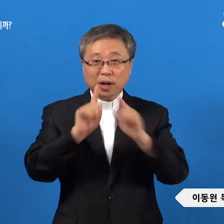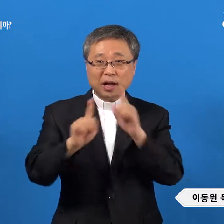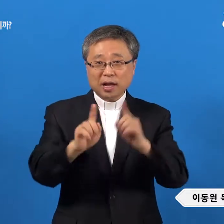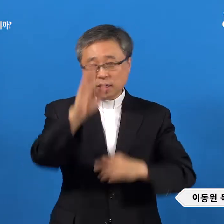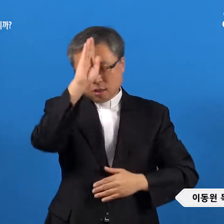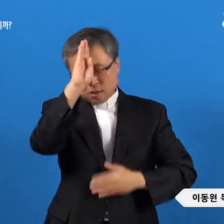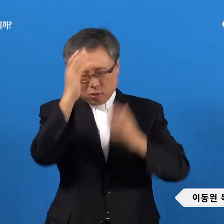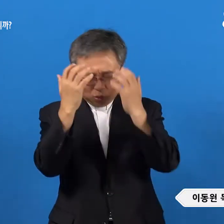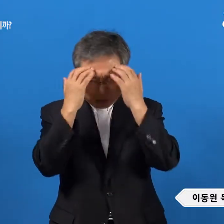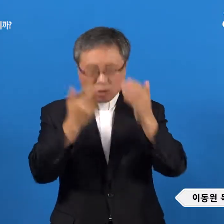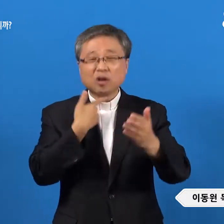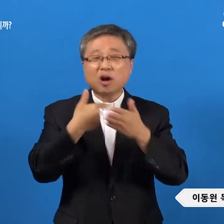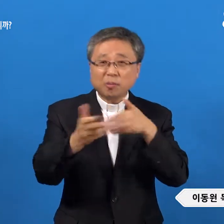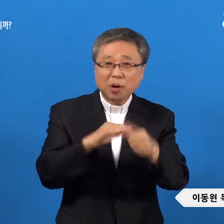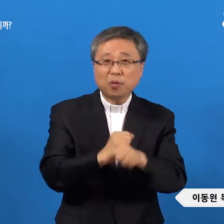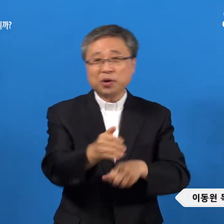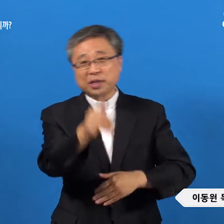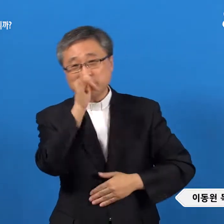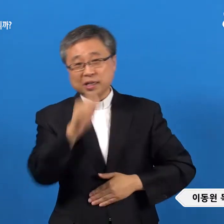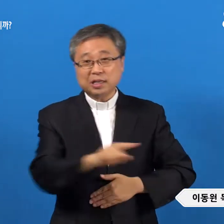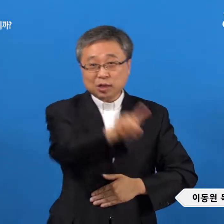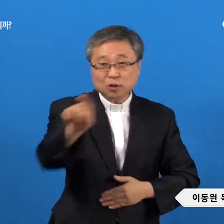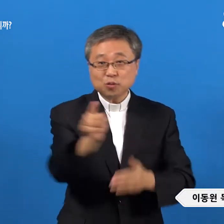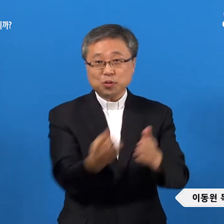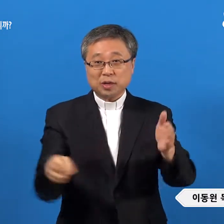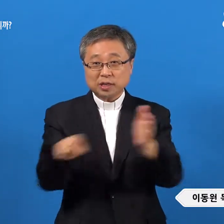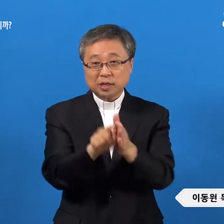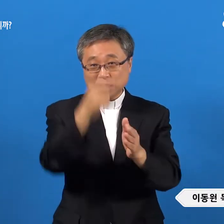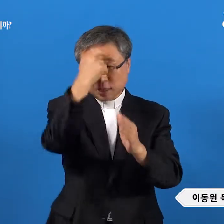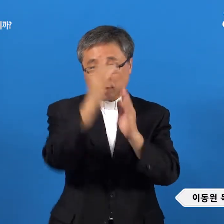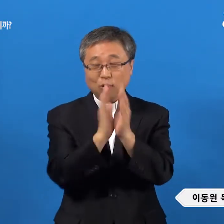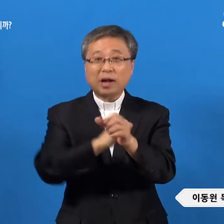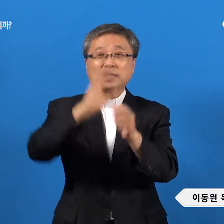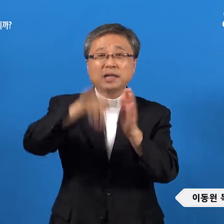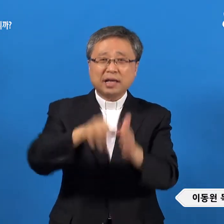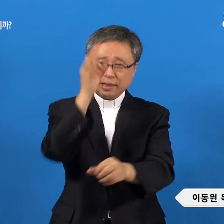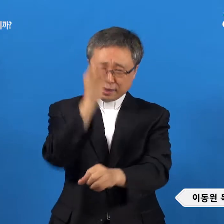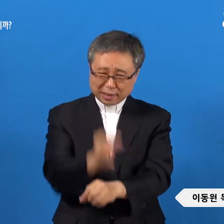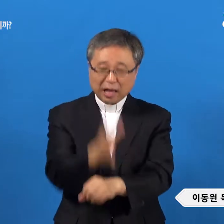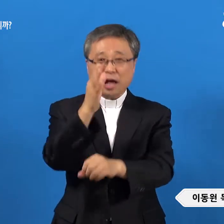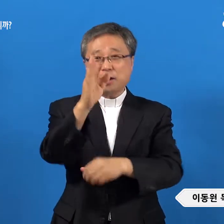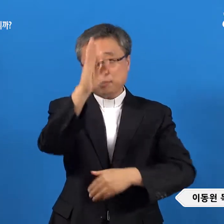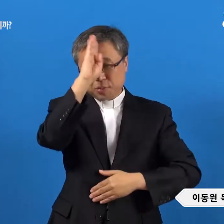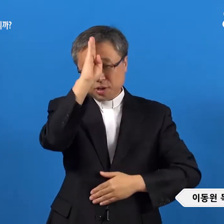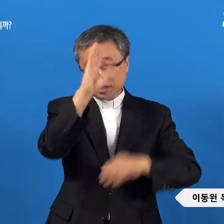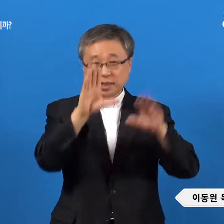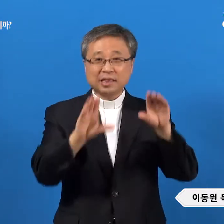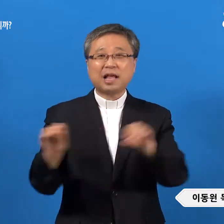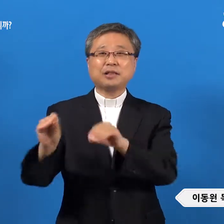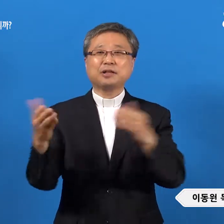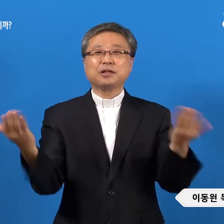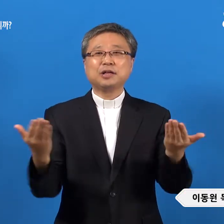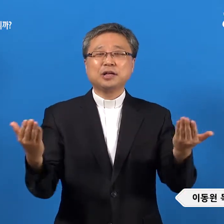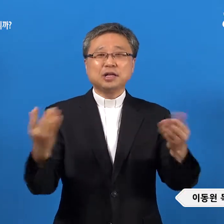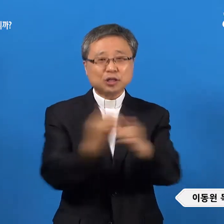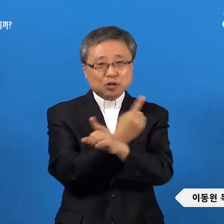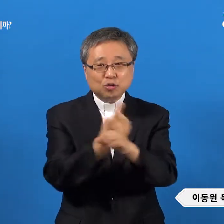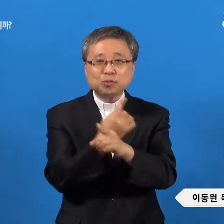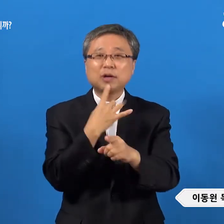질병의 고난을 겪고 있는 이들을 위해 기도할 때 단순히 병이 낫는 것, 그러니까 치유만을 위해서